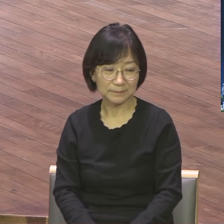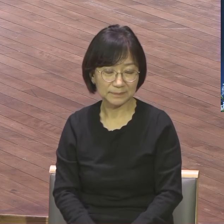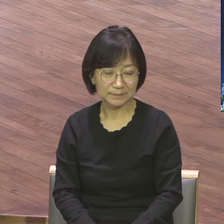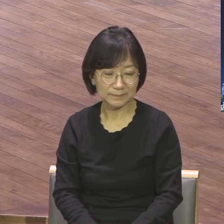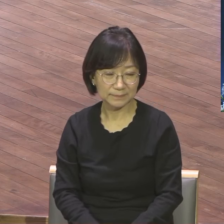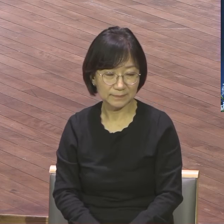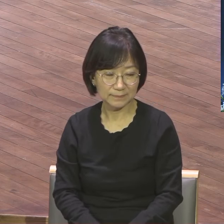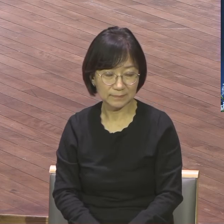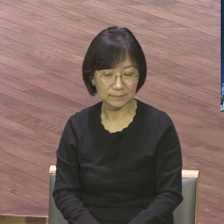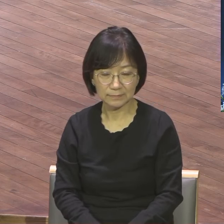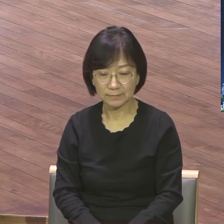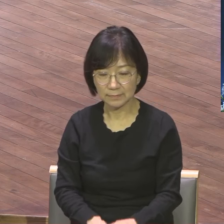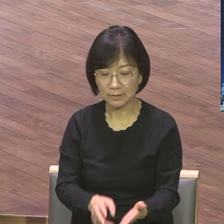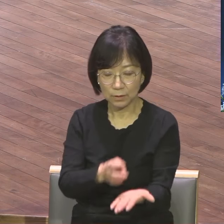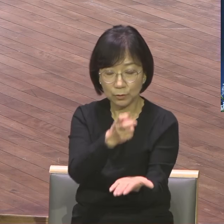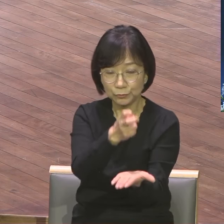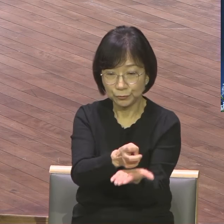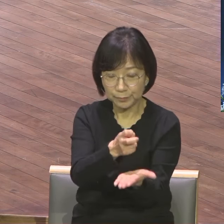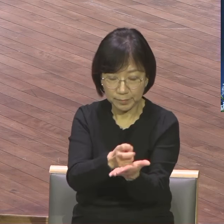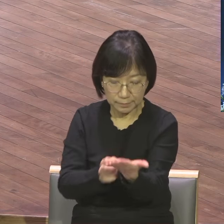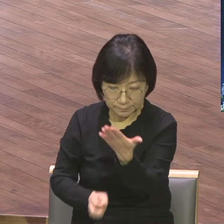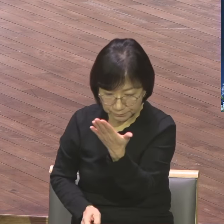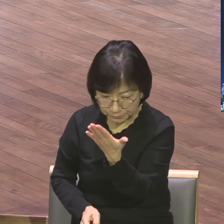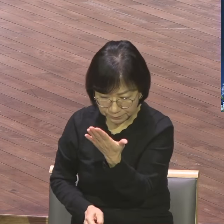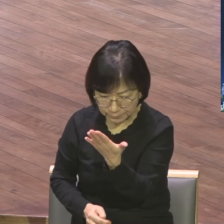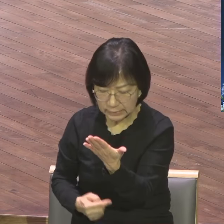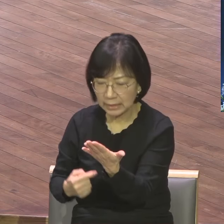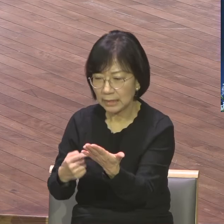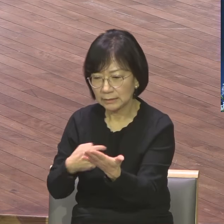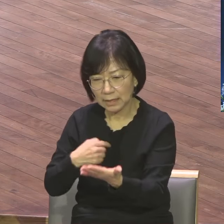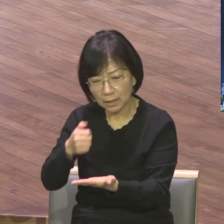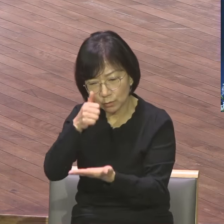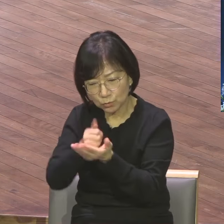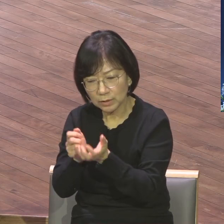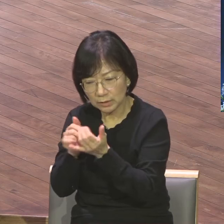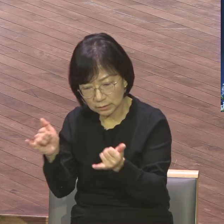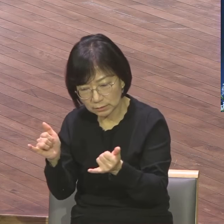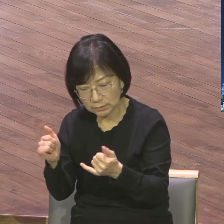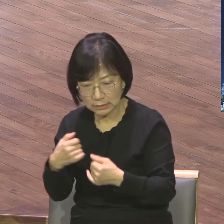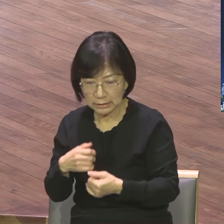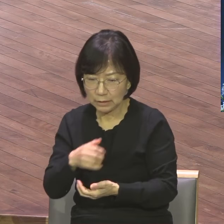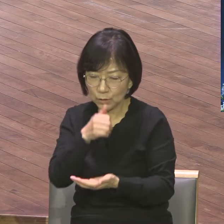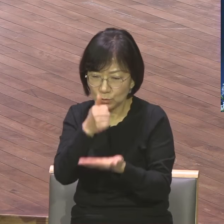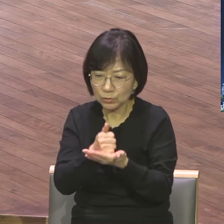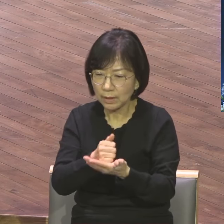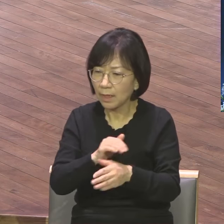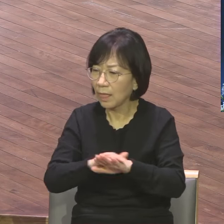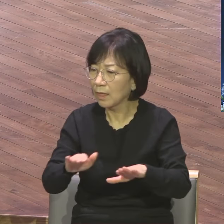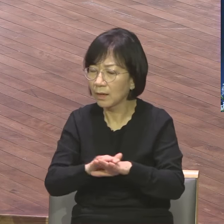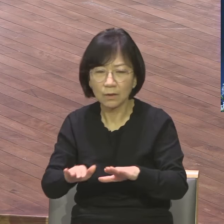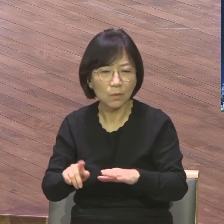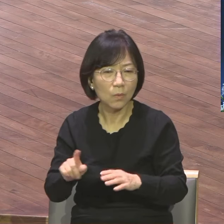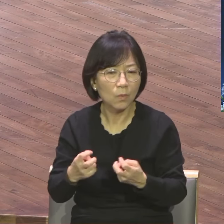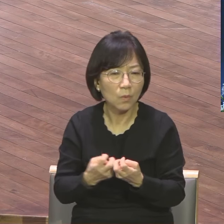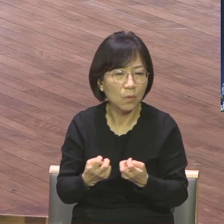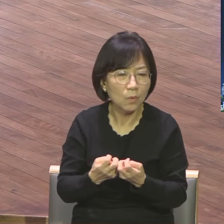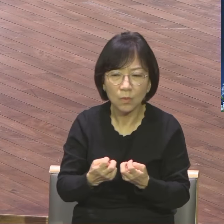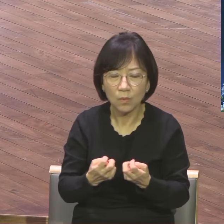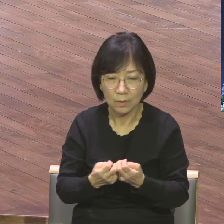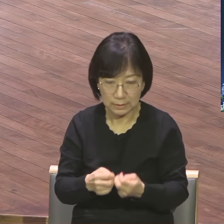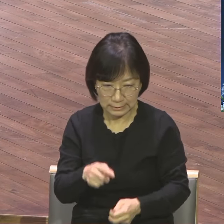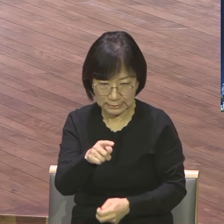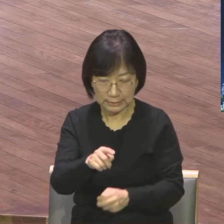율법을 통해 본인이 죄임을 깨달은 사람은 그 죄를 해결받는 장소가 어디냐? 아무데서 해결받으면 안 되고 저